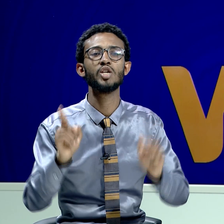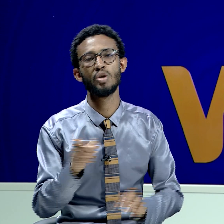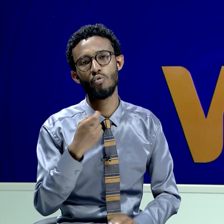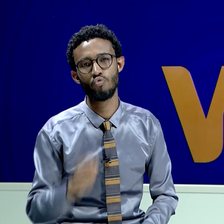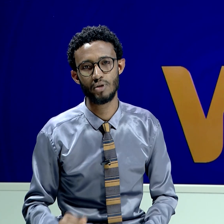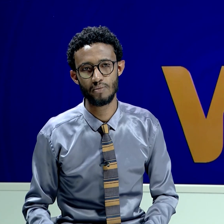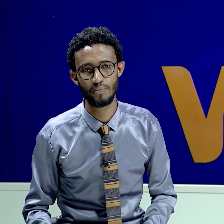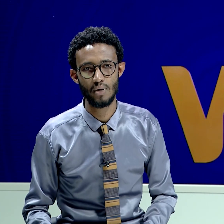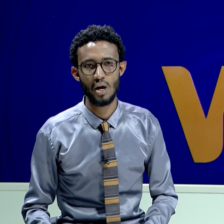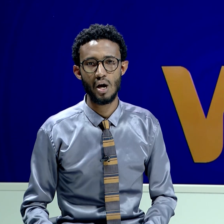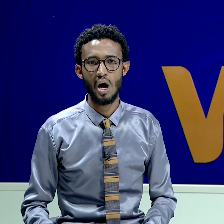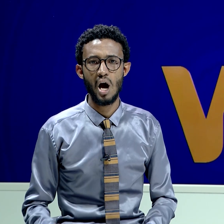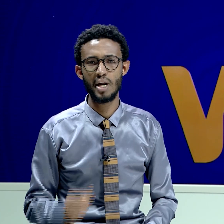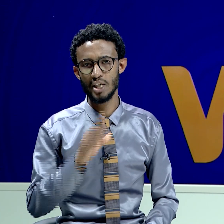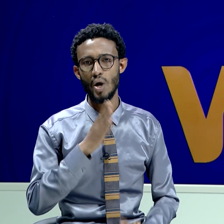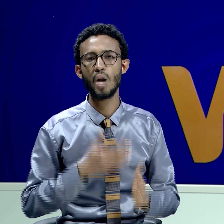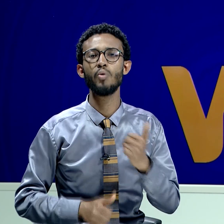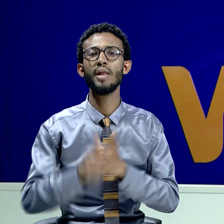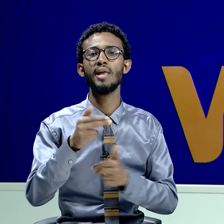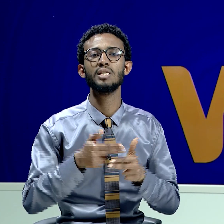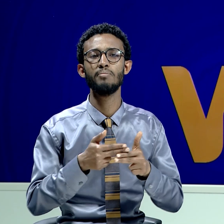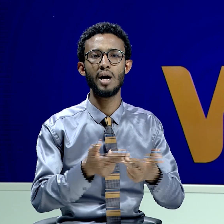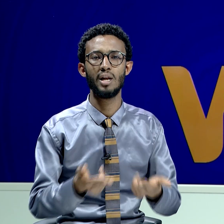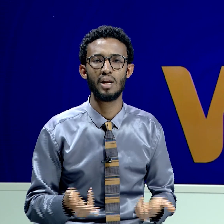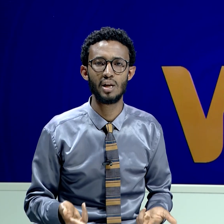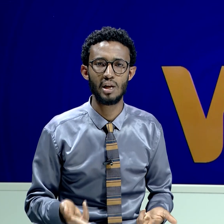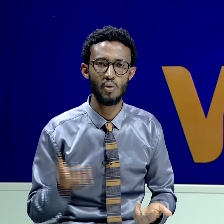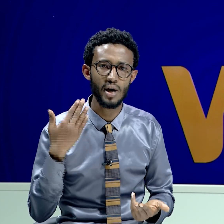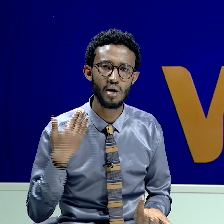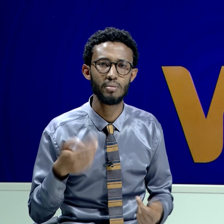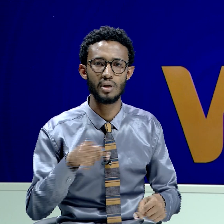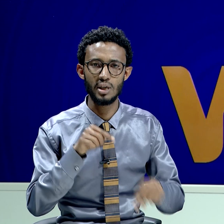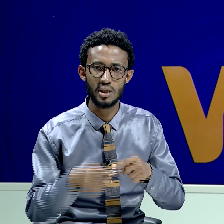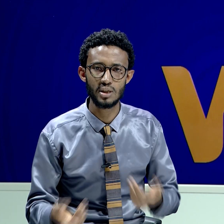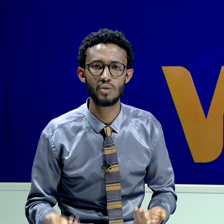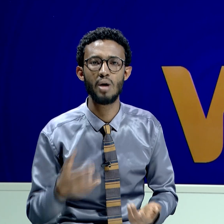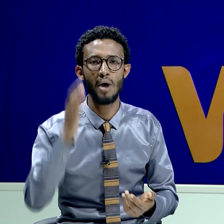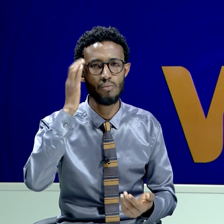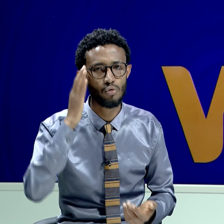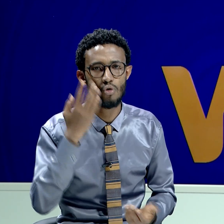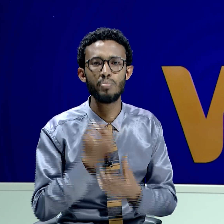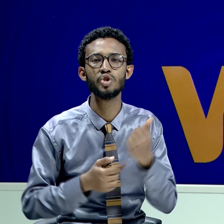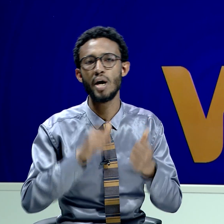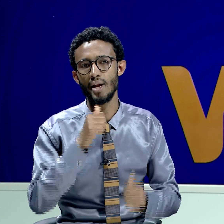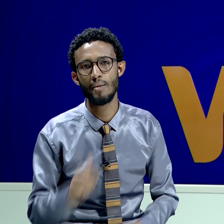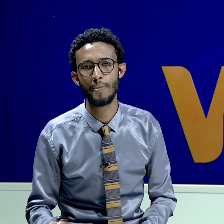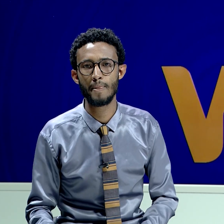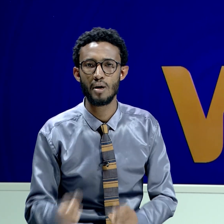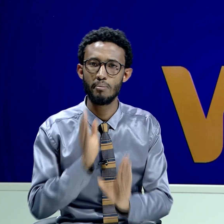ነው ምኑት አንዴስ ወከል ጉዳት ጃሲ ባል ወገብ እግር ወይም አምሩ ብቻ አይደለም